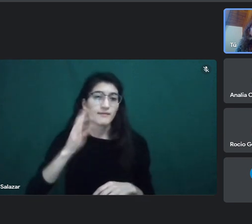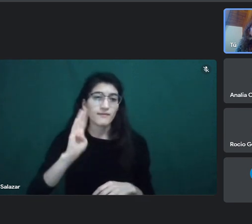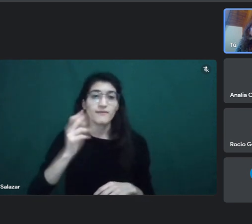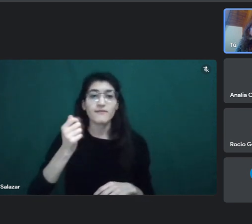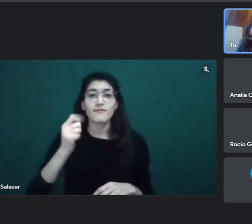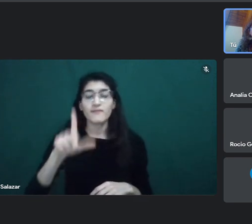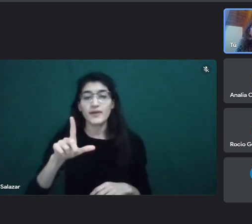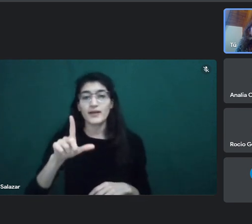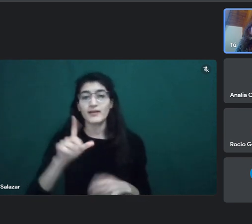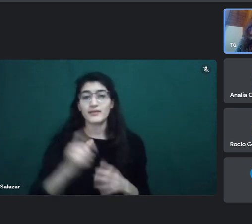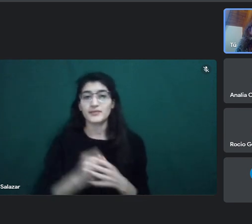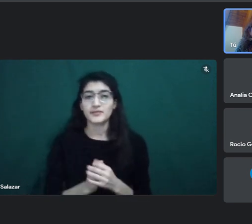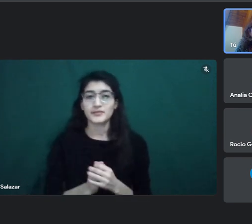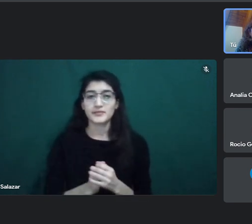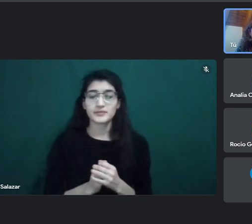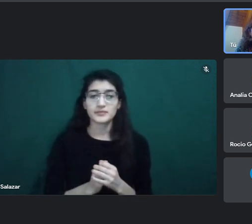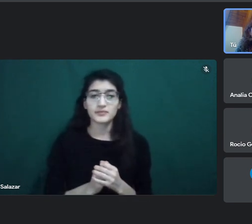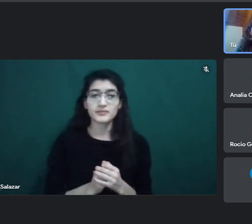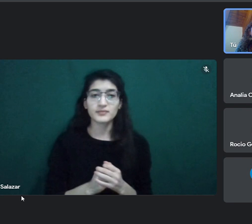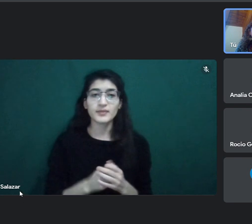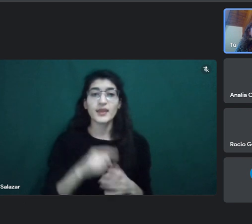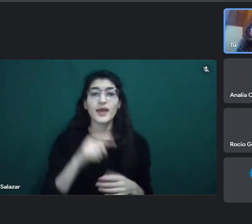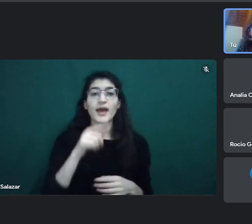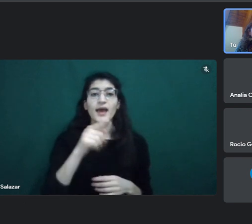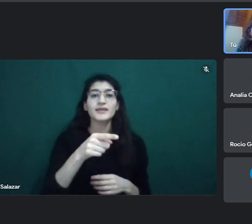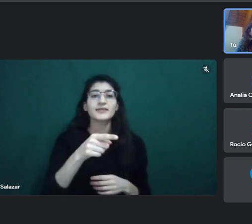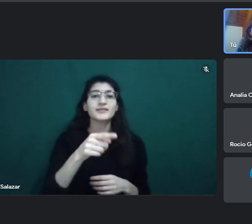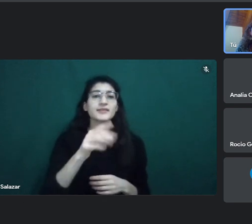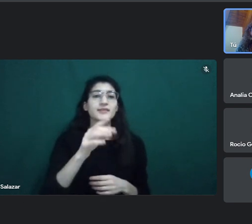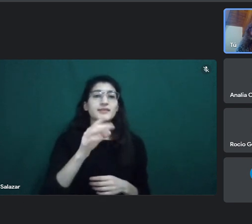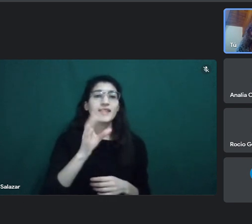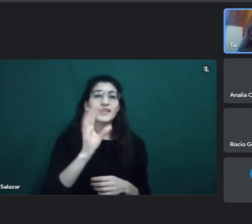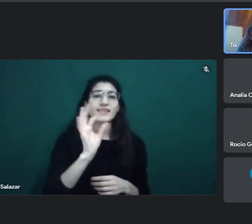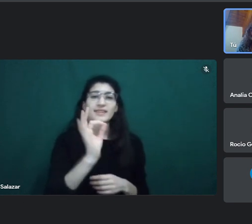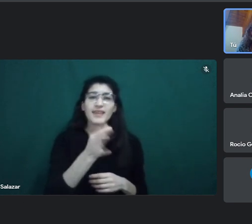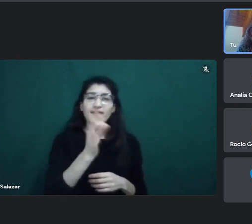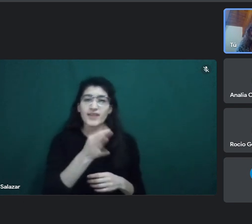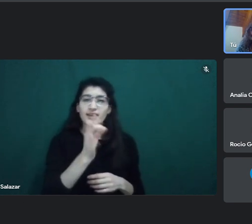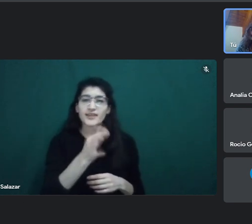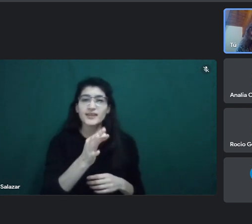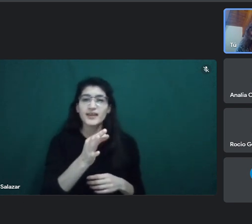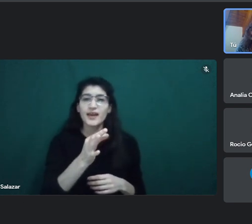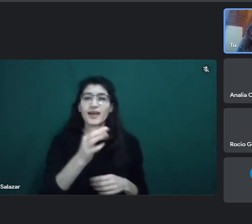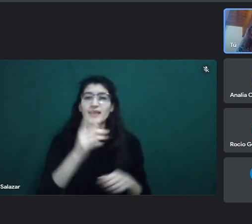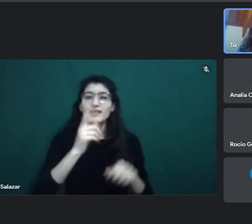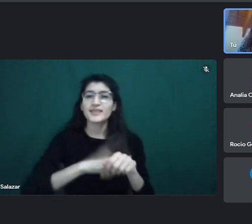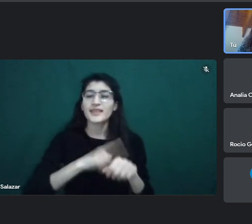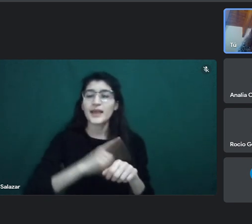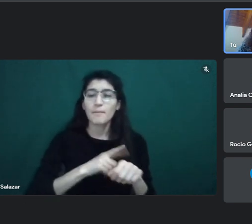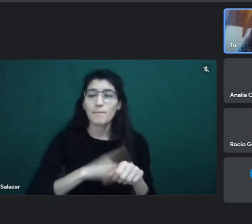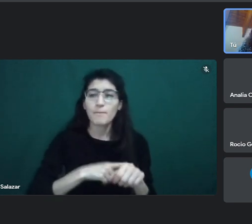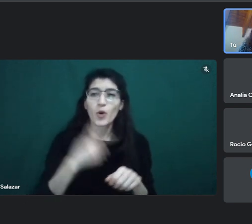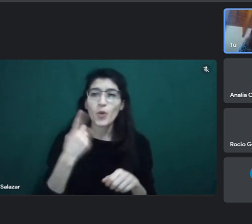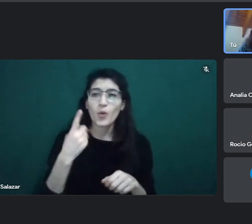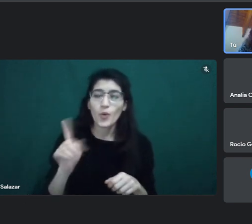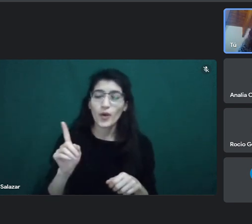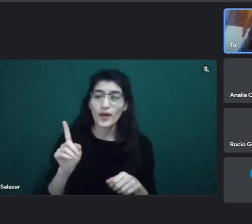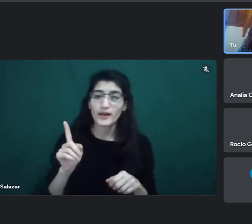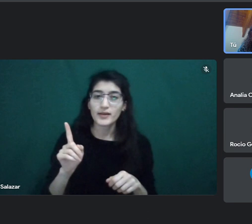¿Cómo si yo digo debería? ¿En qué tiempo estaría esa frase verbal? ¿Cómo se llama eso que termina en ia?